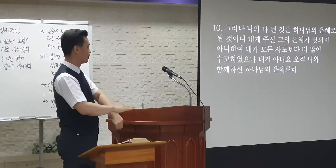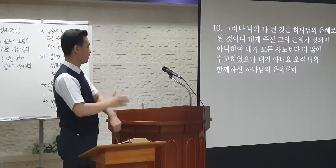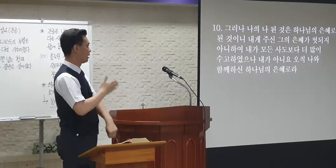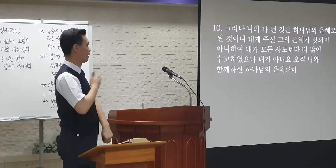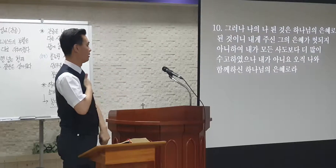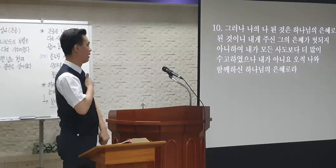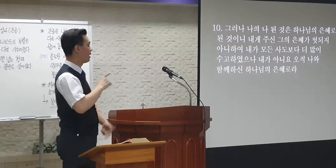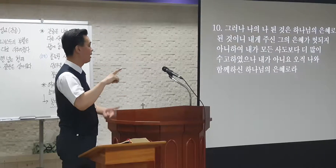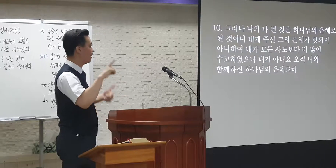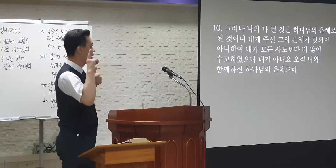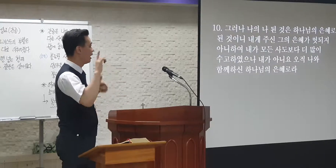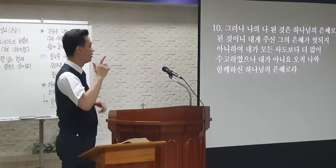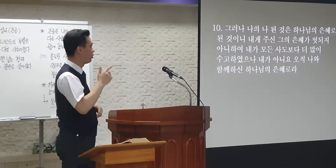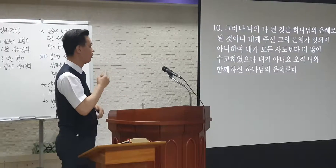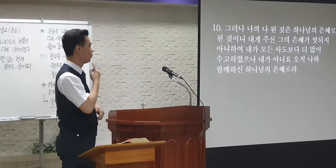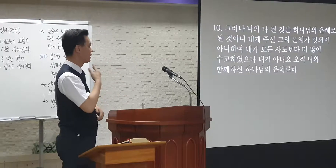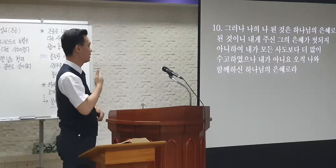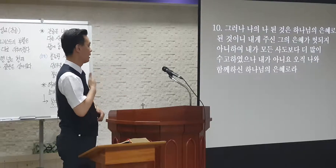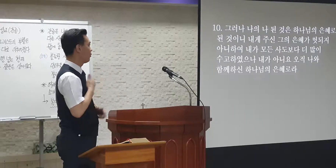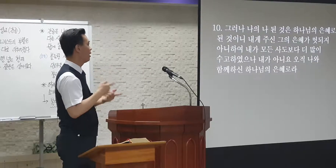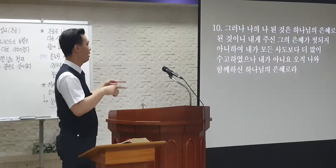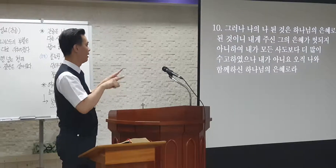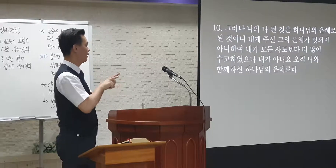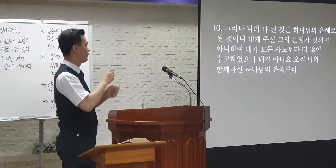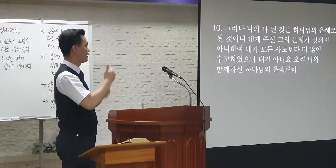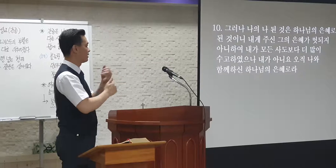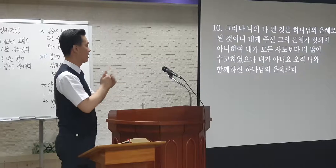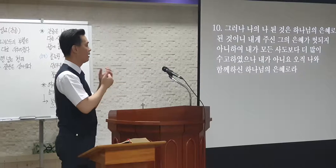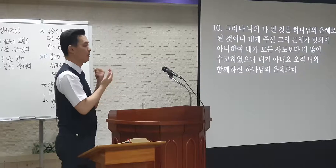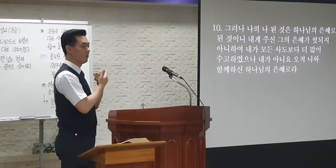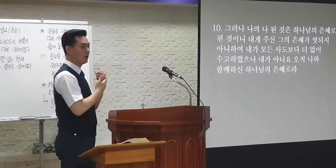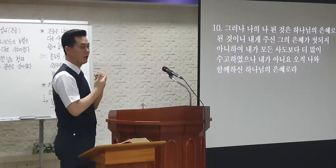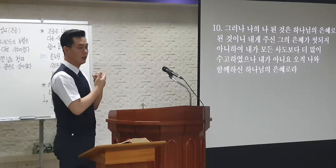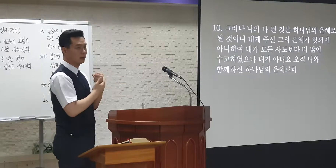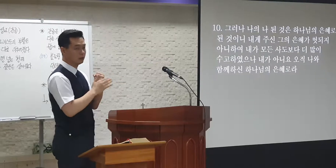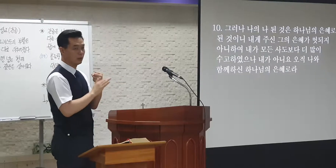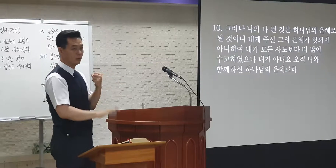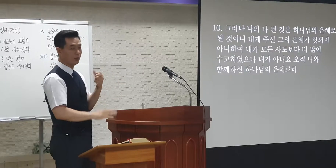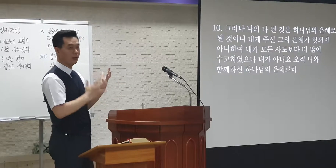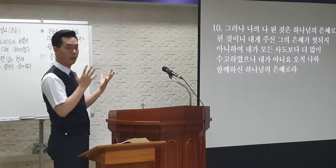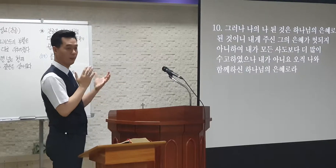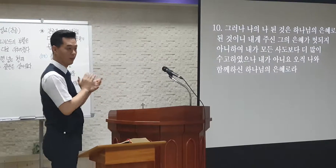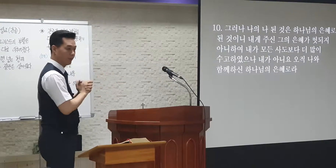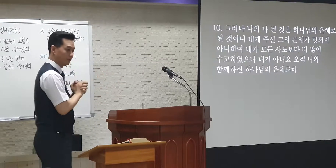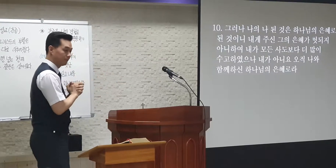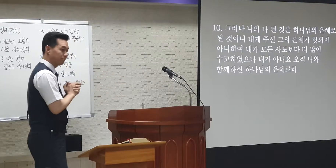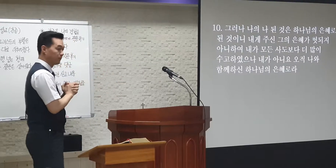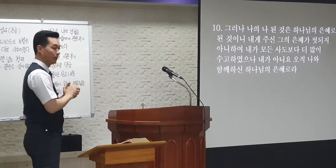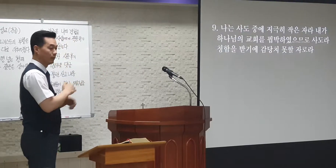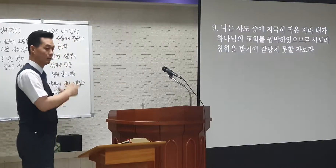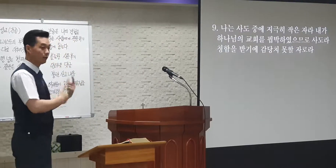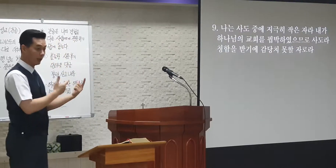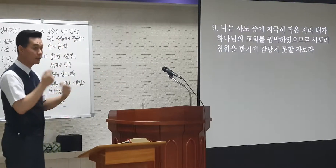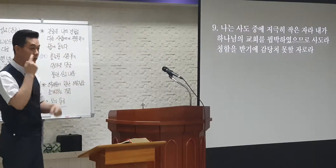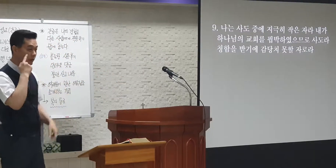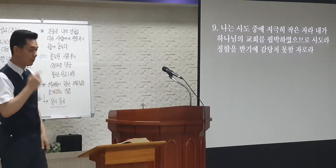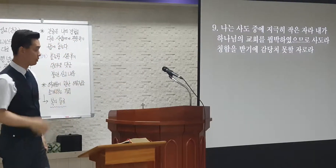수고하였으나 내가 아니요 오직 나와 함께 하신 하나님의 은혜로다. 아멘. 서로 다 같이